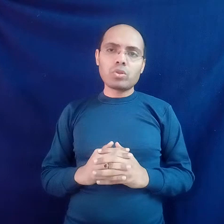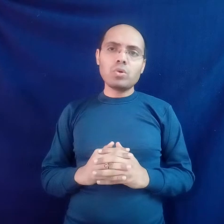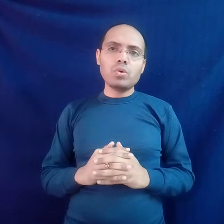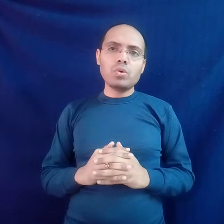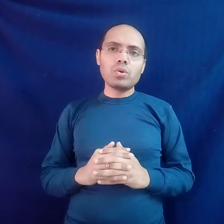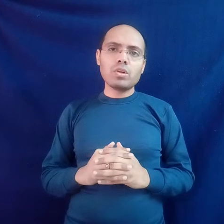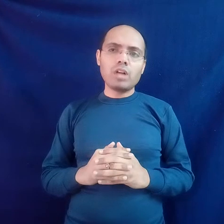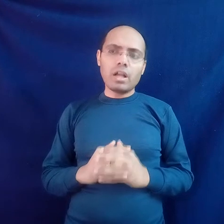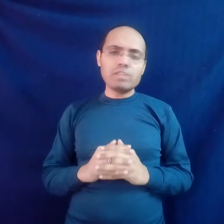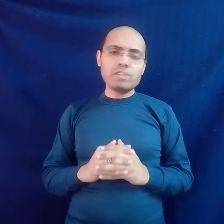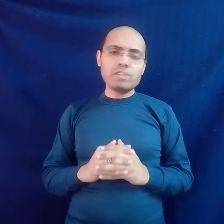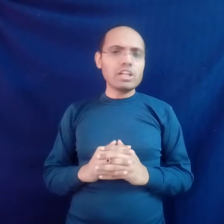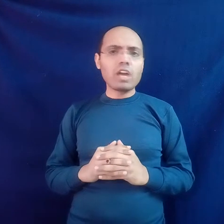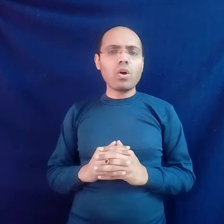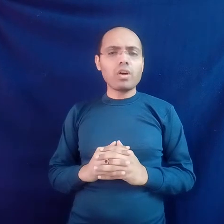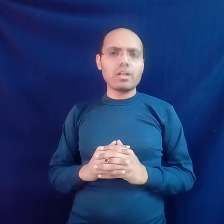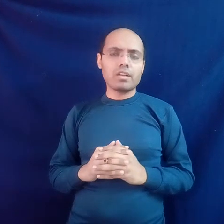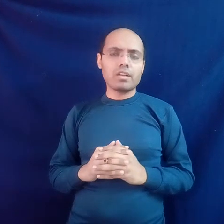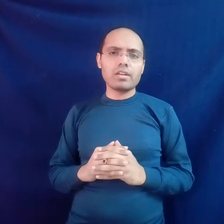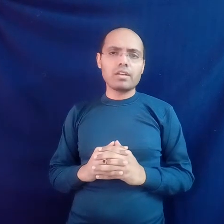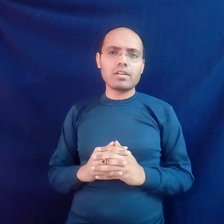दोस्तों, एनर्जी का एक लॉ है,